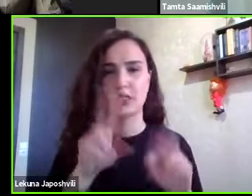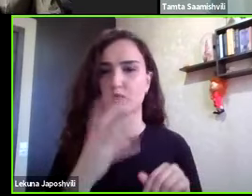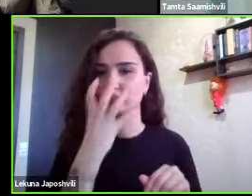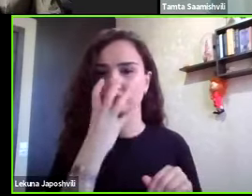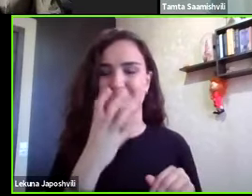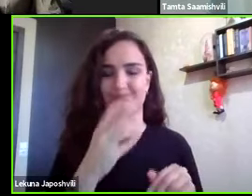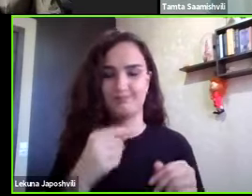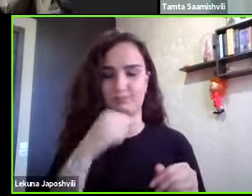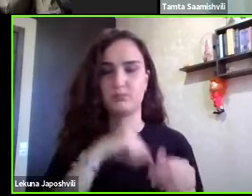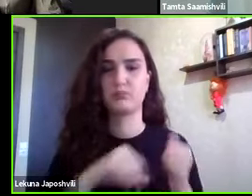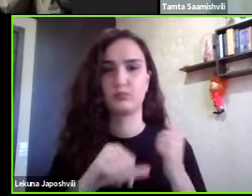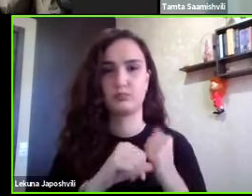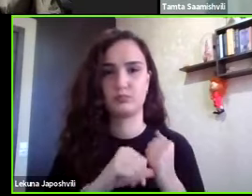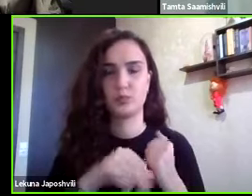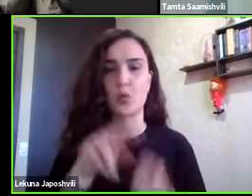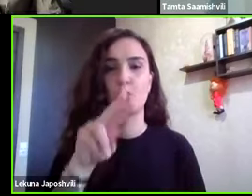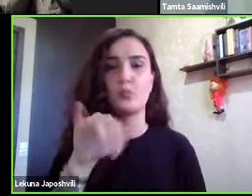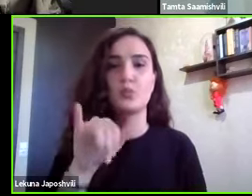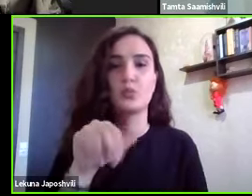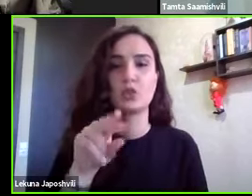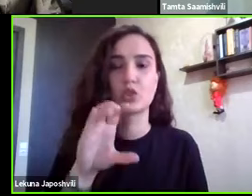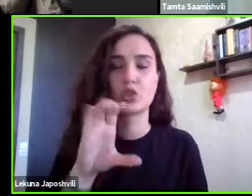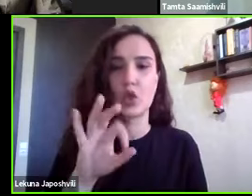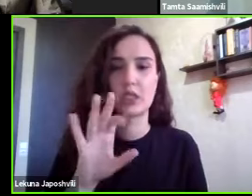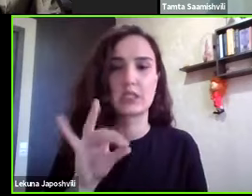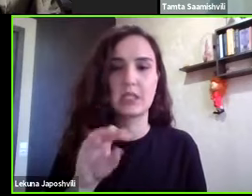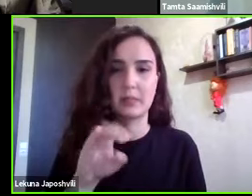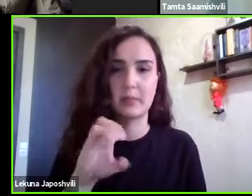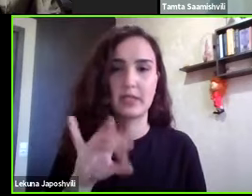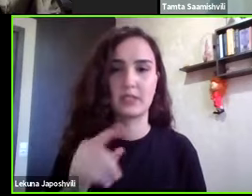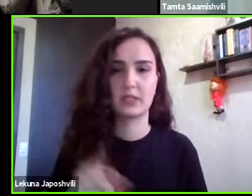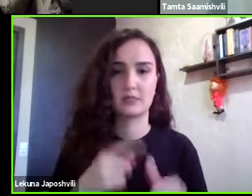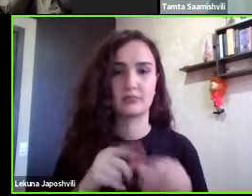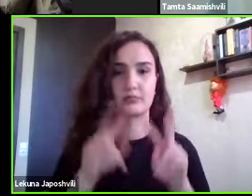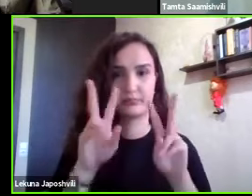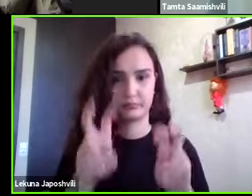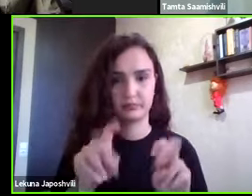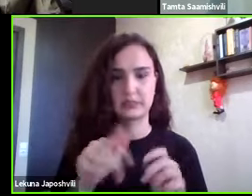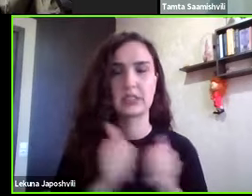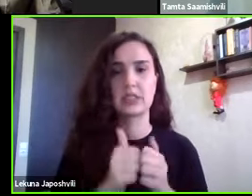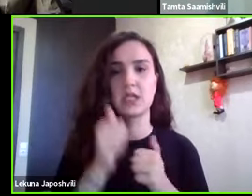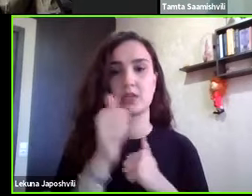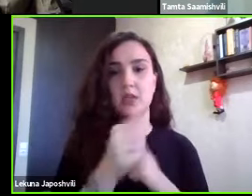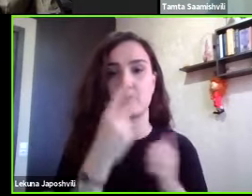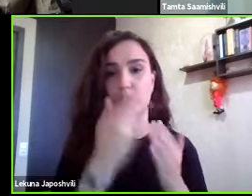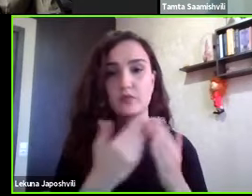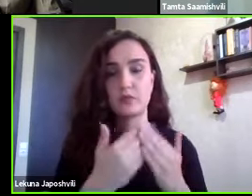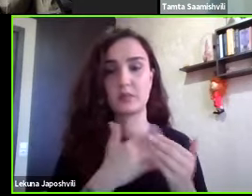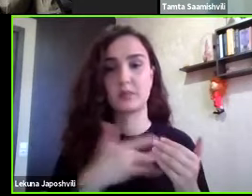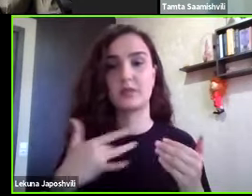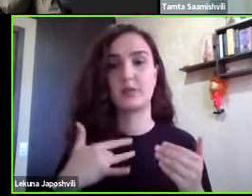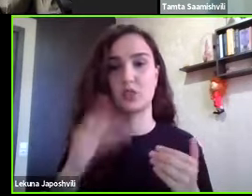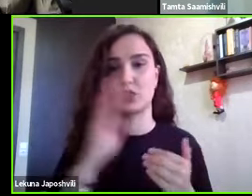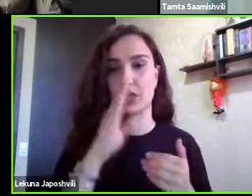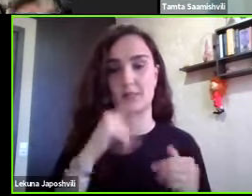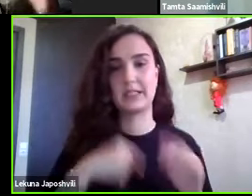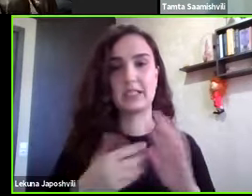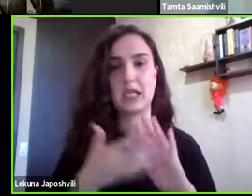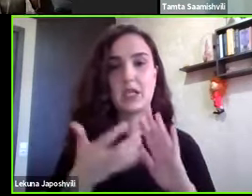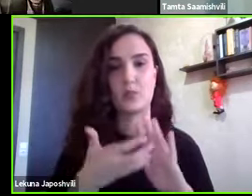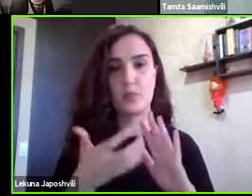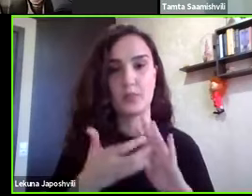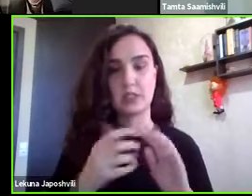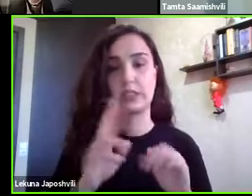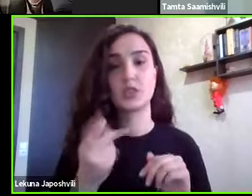რომელსაც პულს ოქსიმეტრი ეწოდება, რომელიც წინასწარ გვიჩვენებს ფილტვებში ჟანგბადის ნაკლებობას